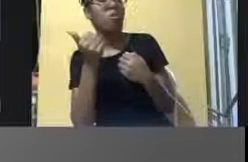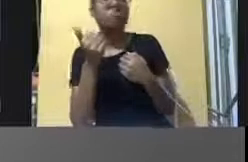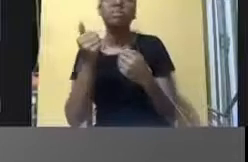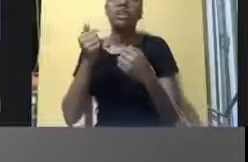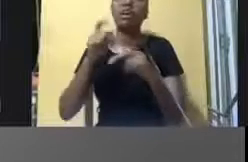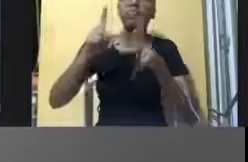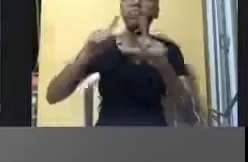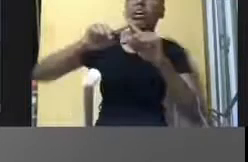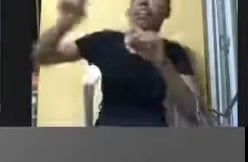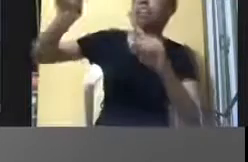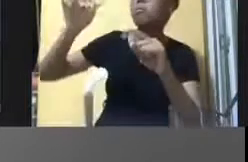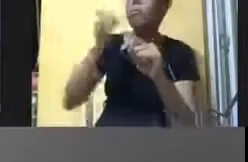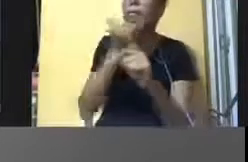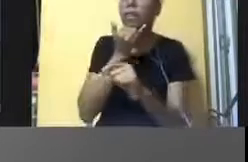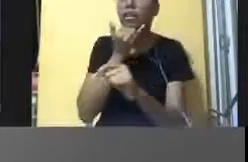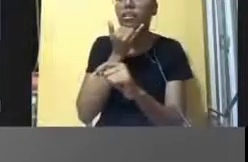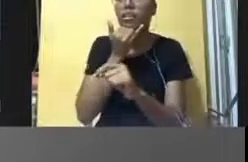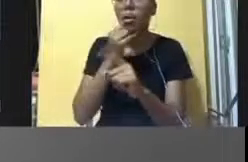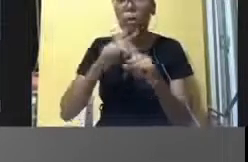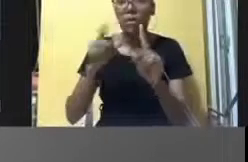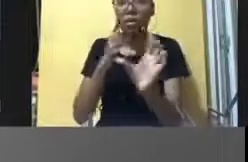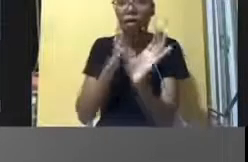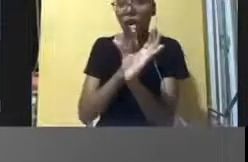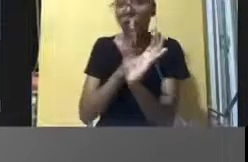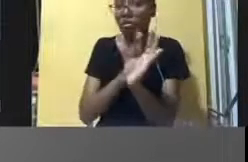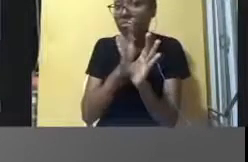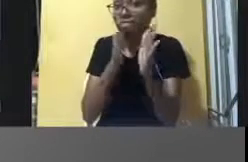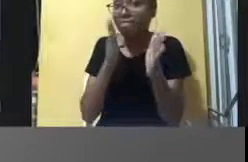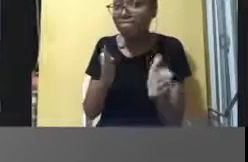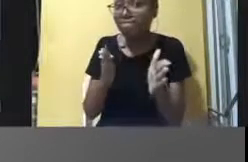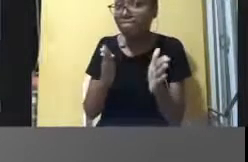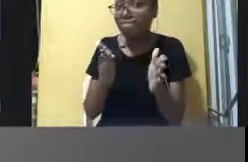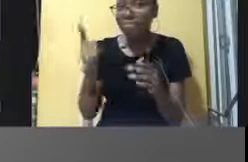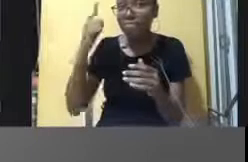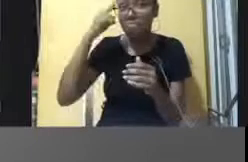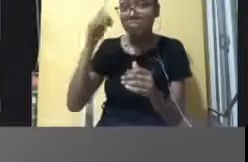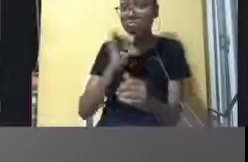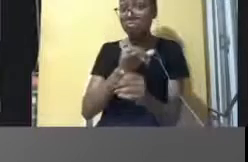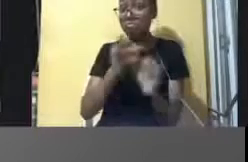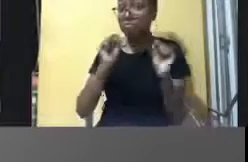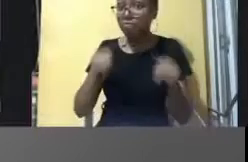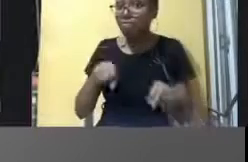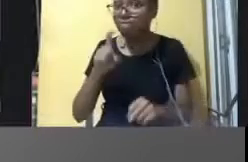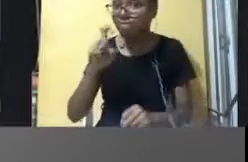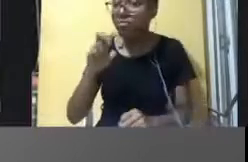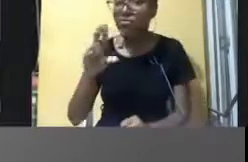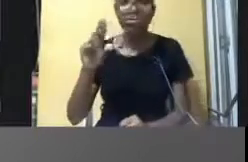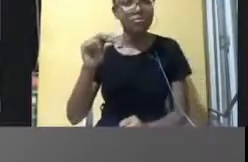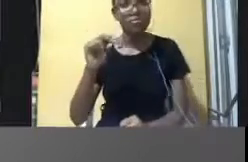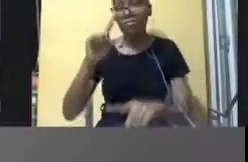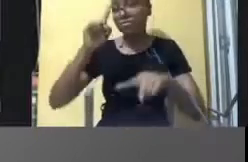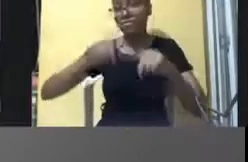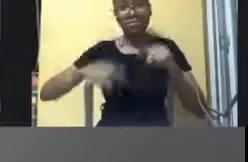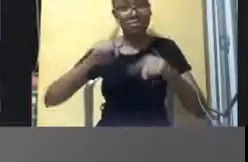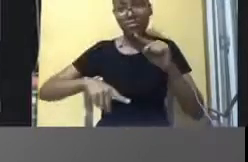están mal. Pero los psicólogos no podemos pensar así. No podemos. Tenemos que hacer